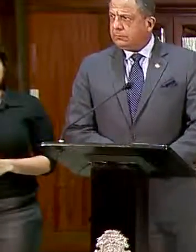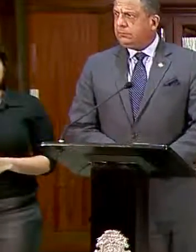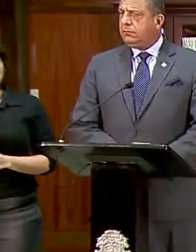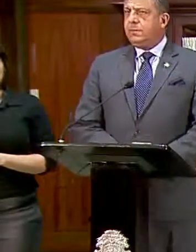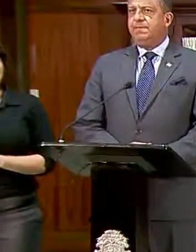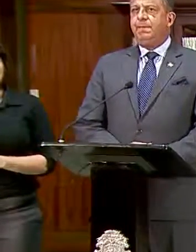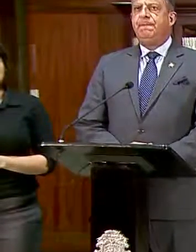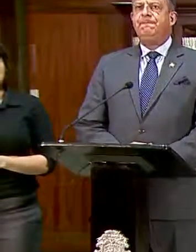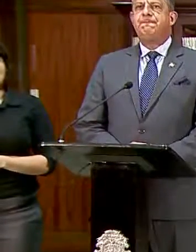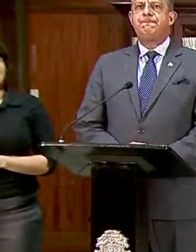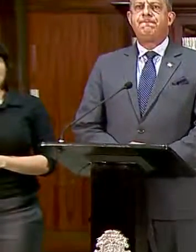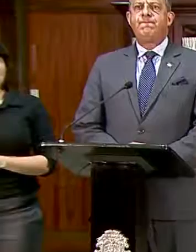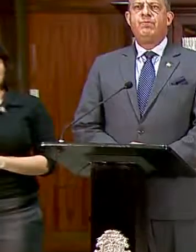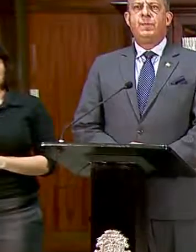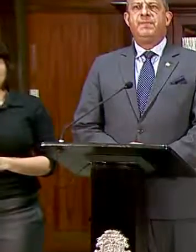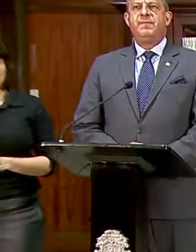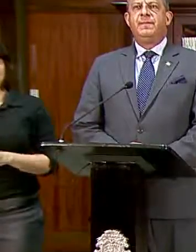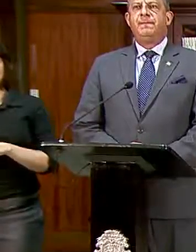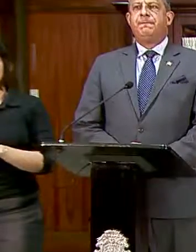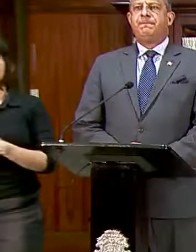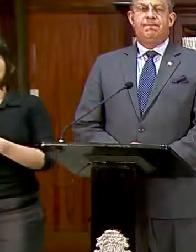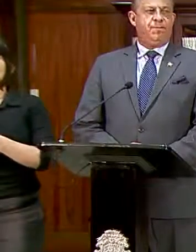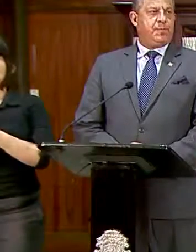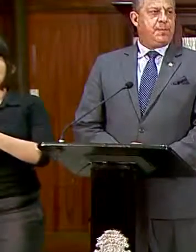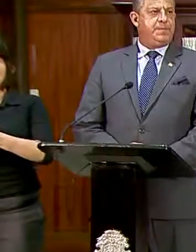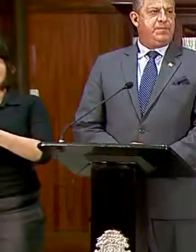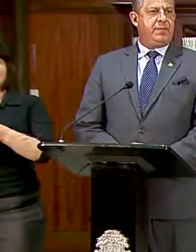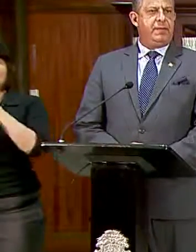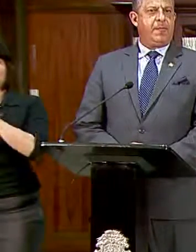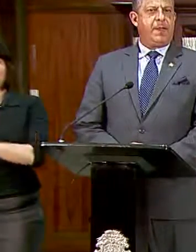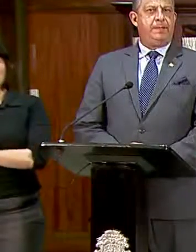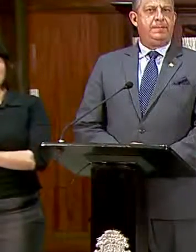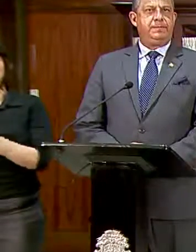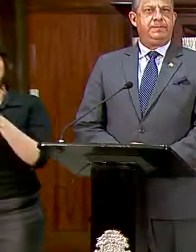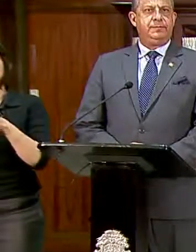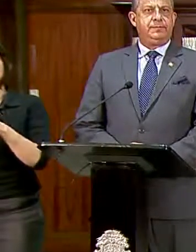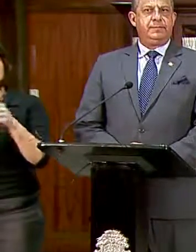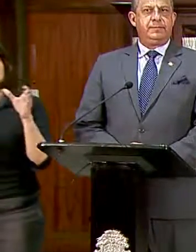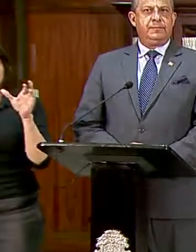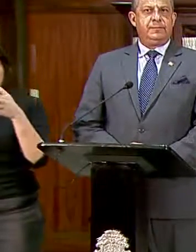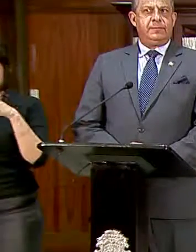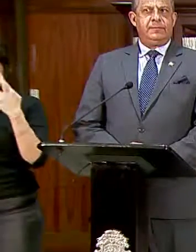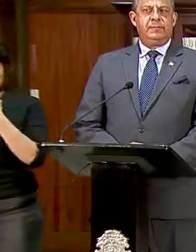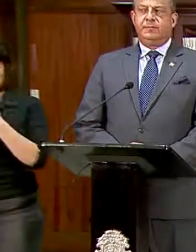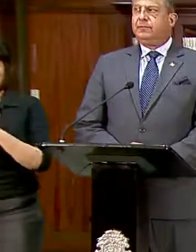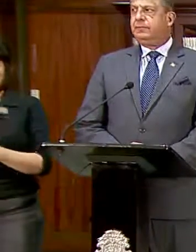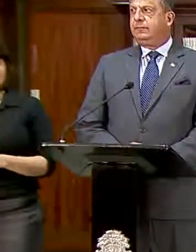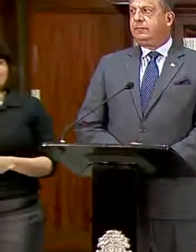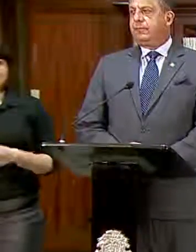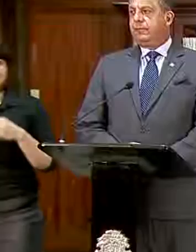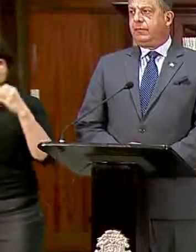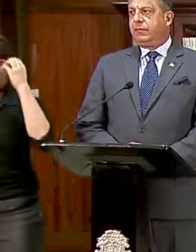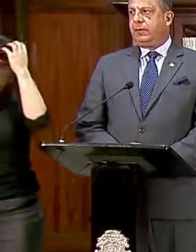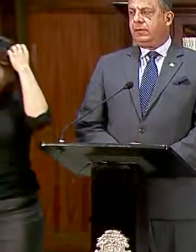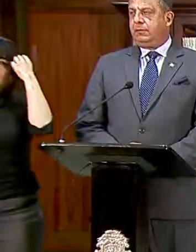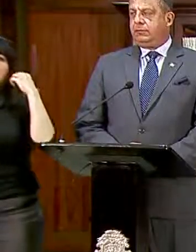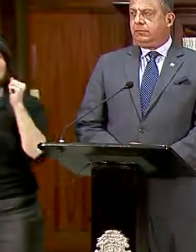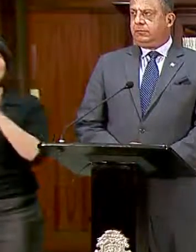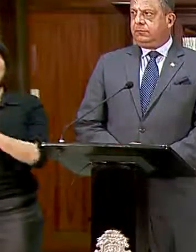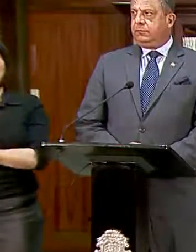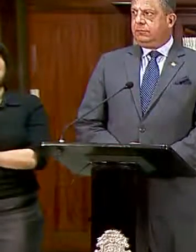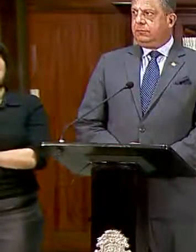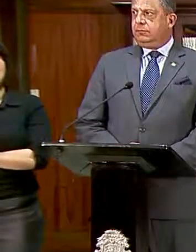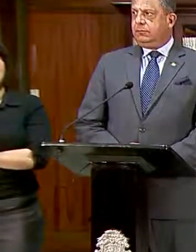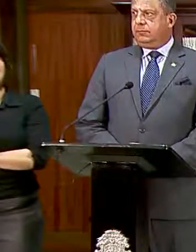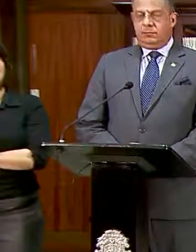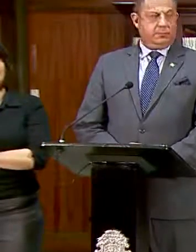Luis Alberto Moreno, presidente del Banco Interamericano de Desarrollo, BID, sobre este encuentro que sostuvo el señor presidente con don Luis Alberto